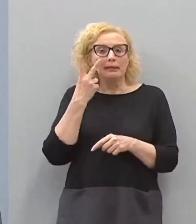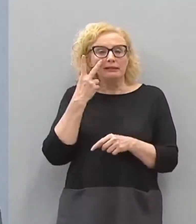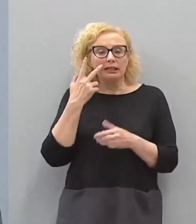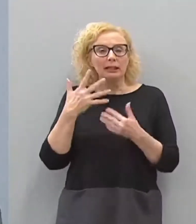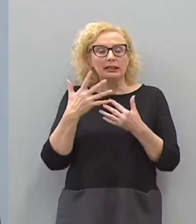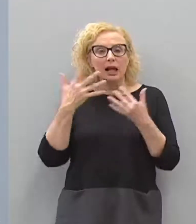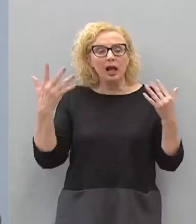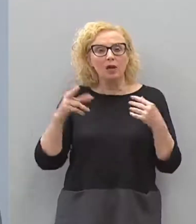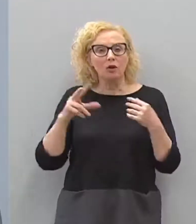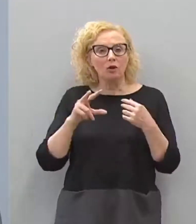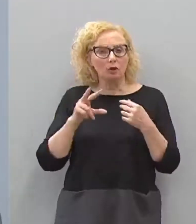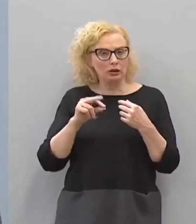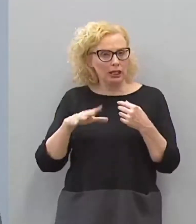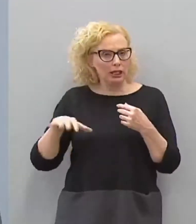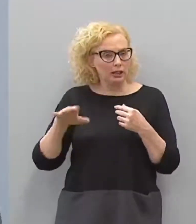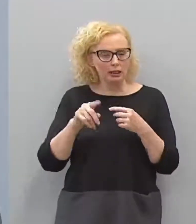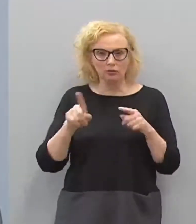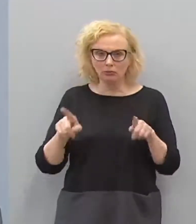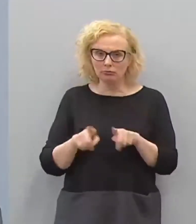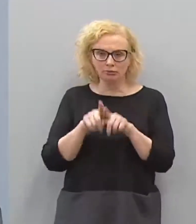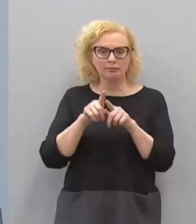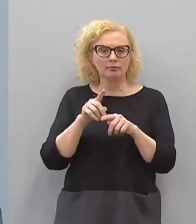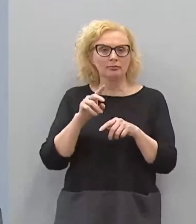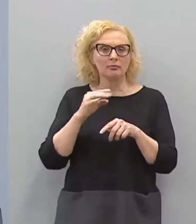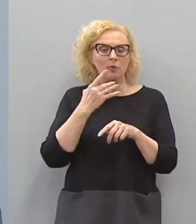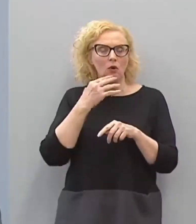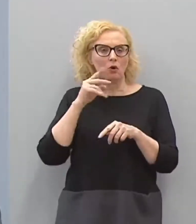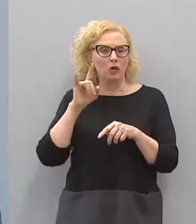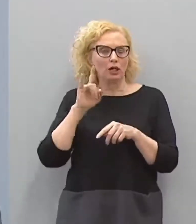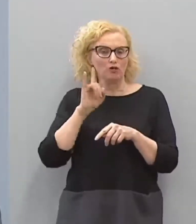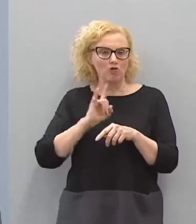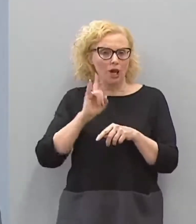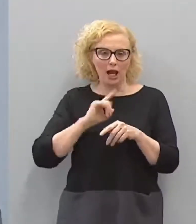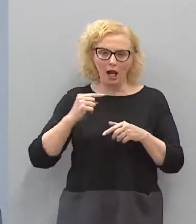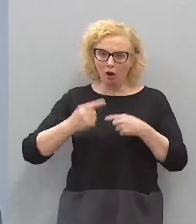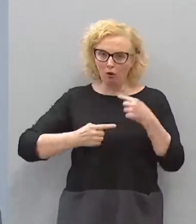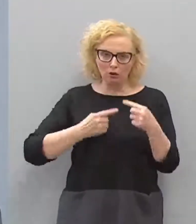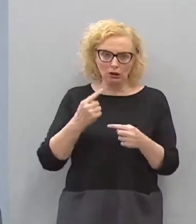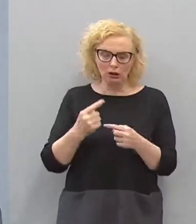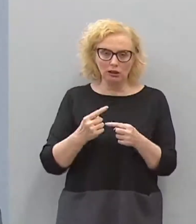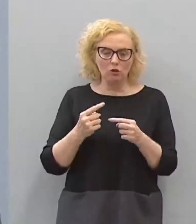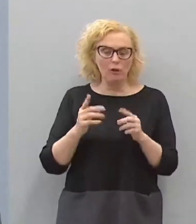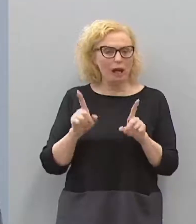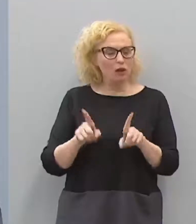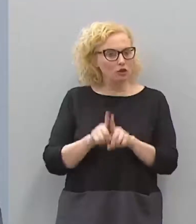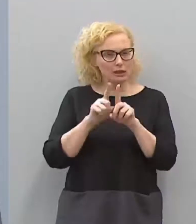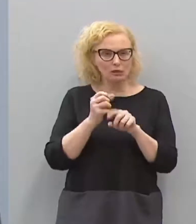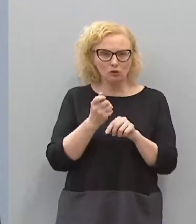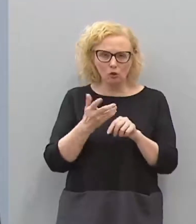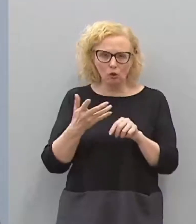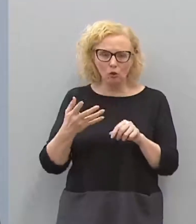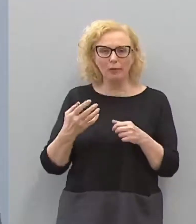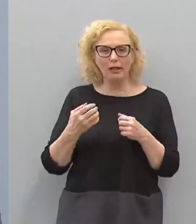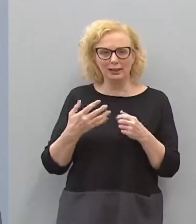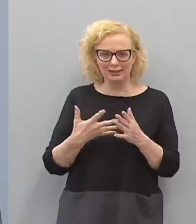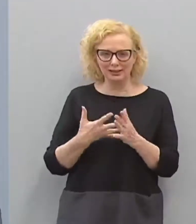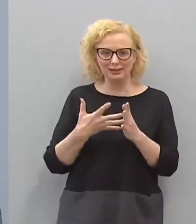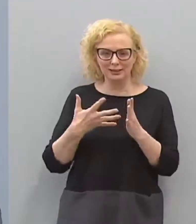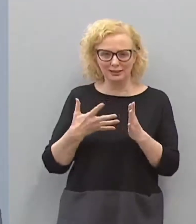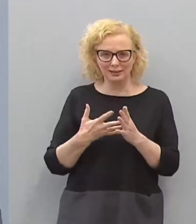se il trentino rimarrà in zona gialla e comunque i numeri sono critici all'interno degli